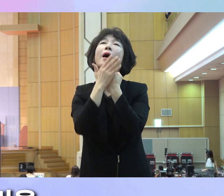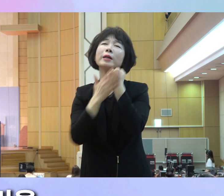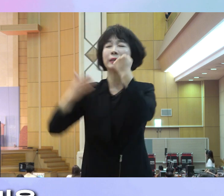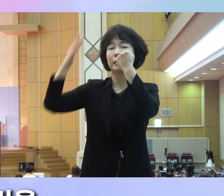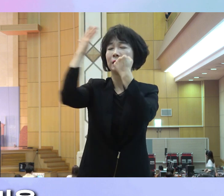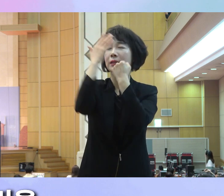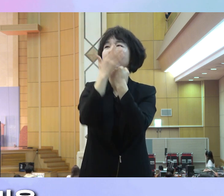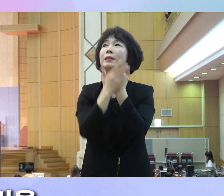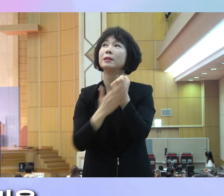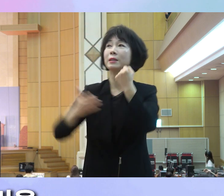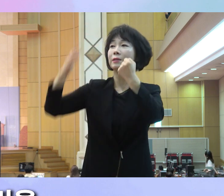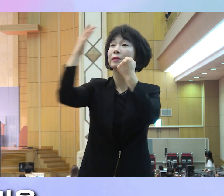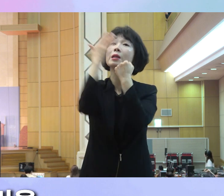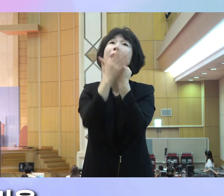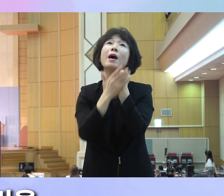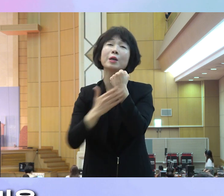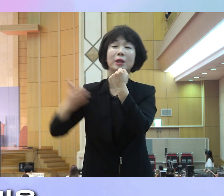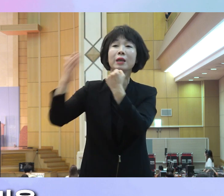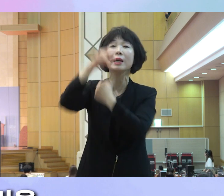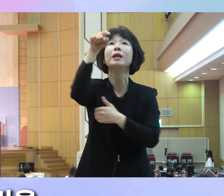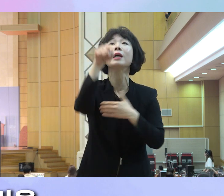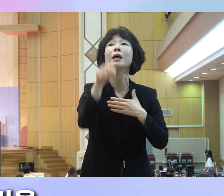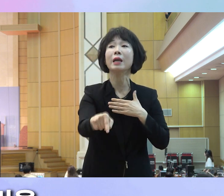주의 은혜